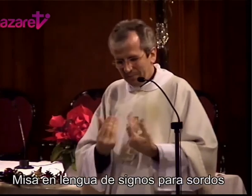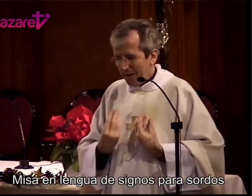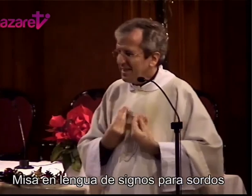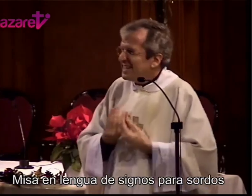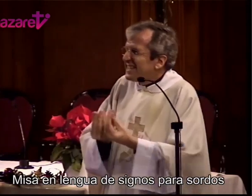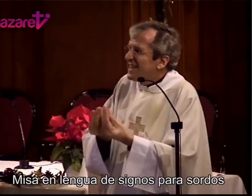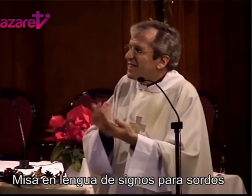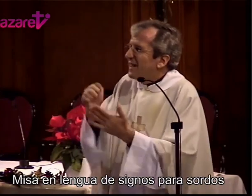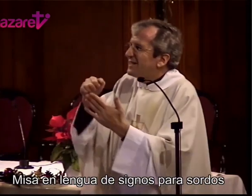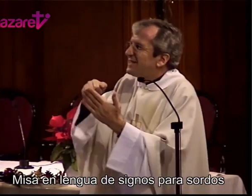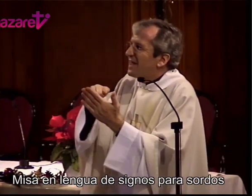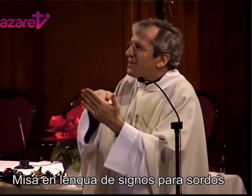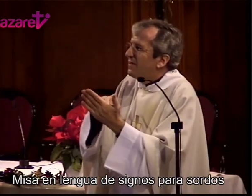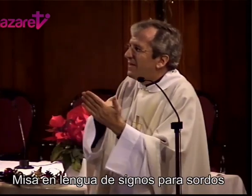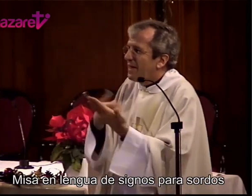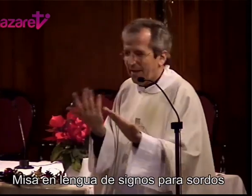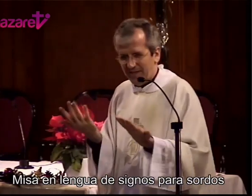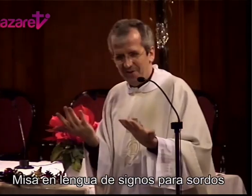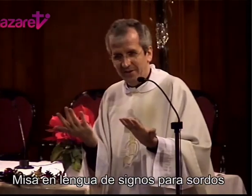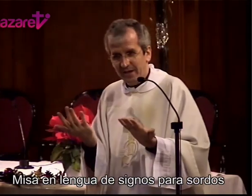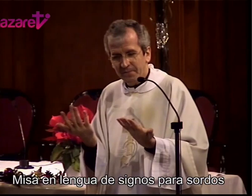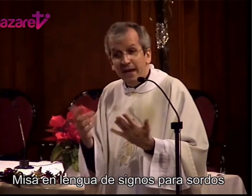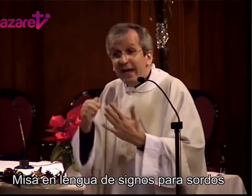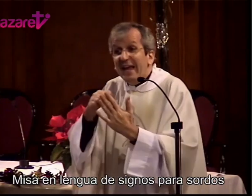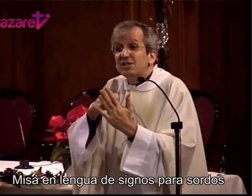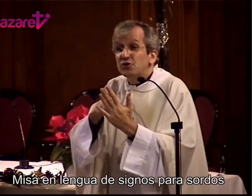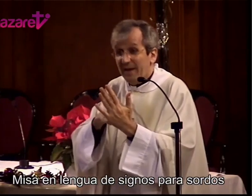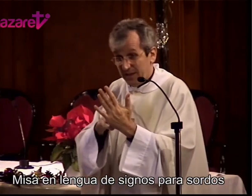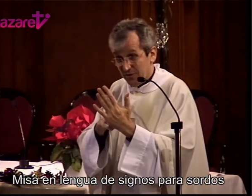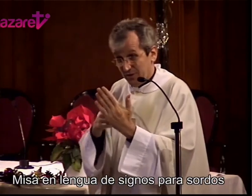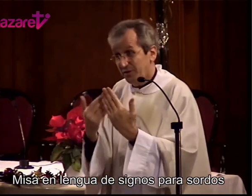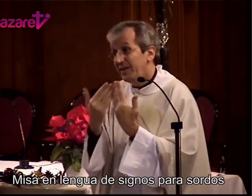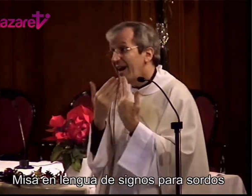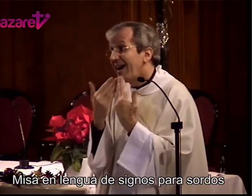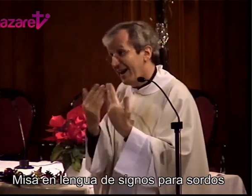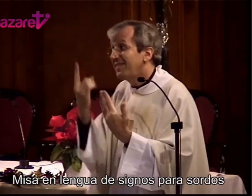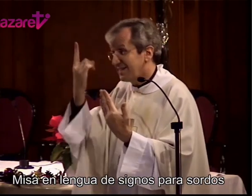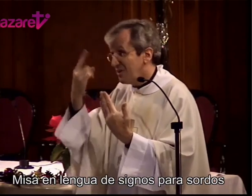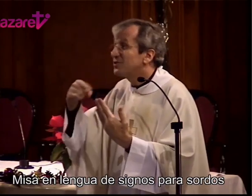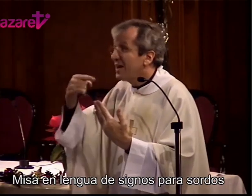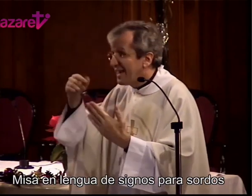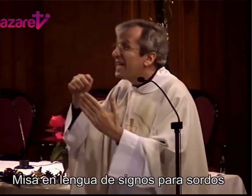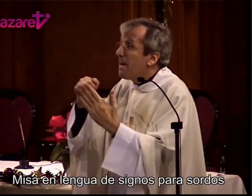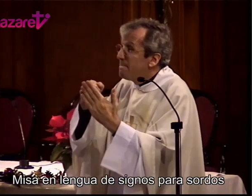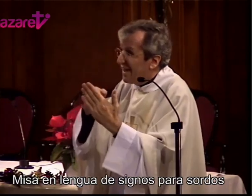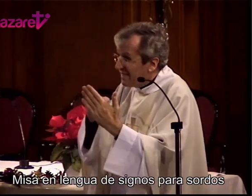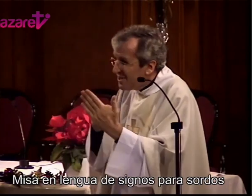veces, sensación de vacío. Estos vacíos, yo diría, gracias a Dios, que hay vacíos